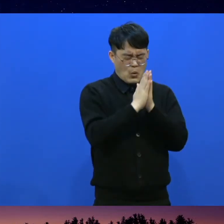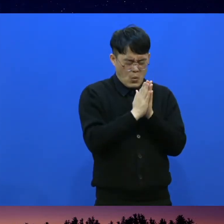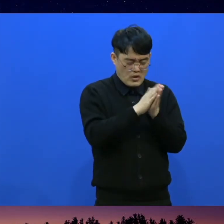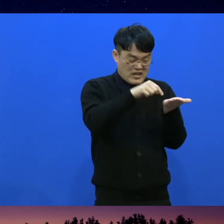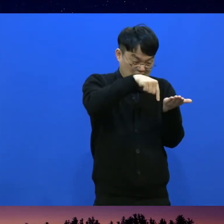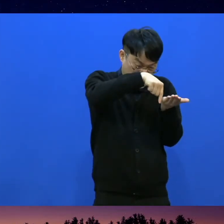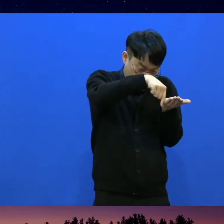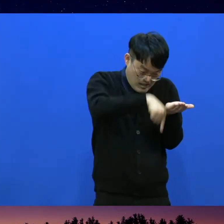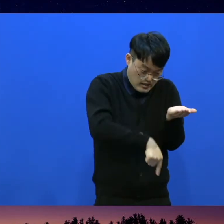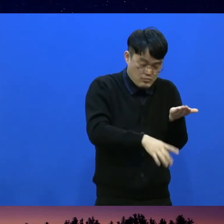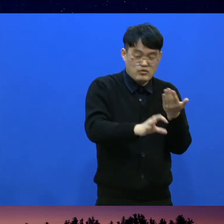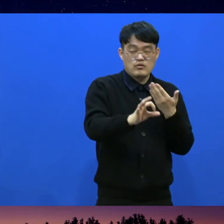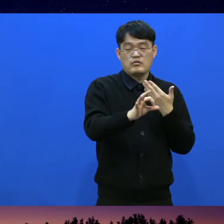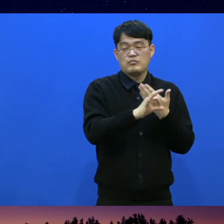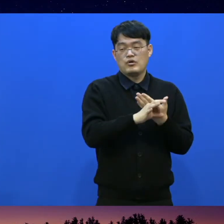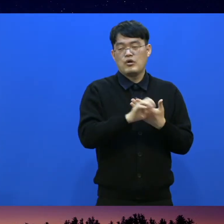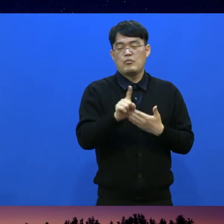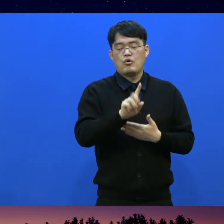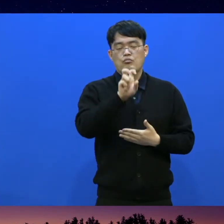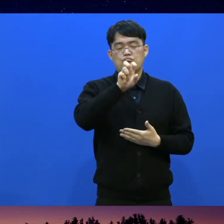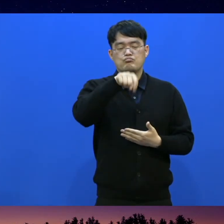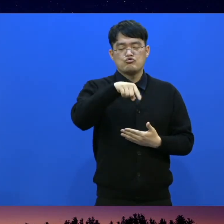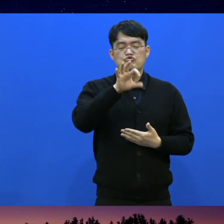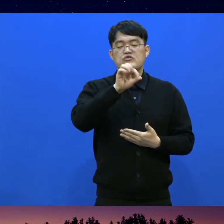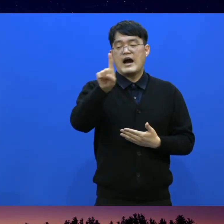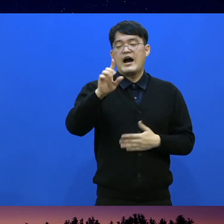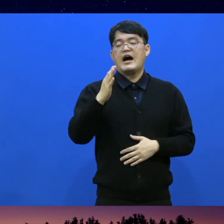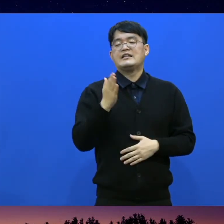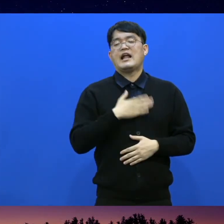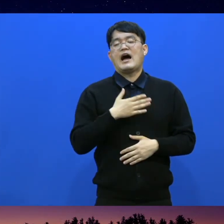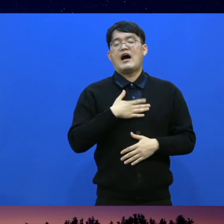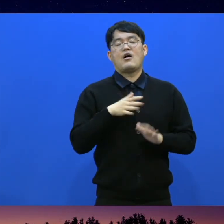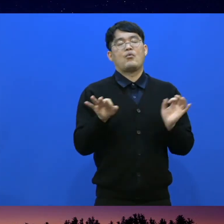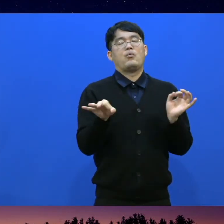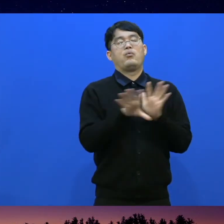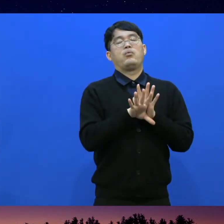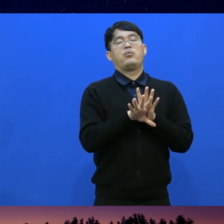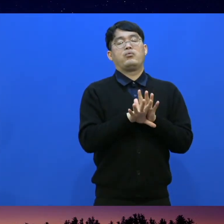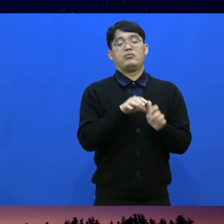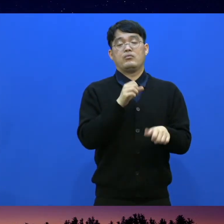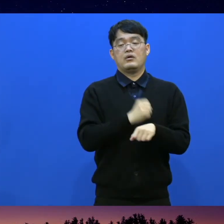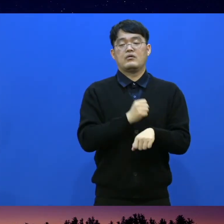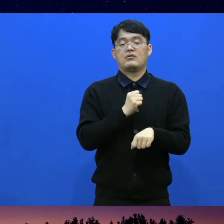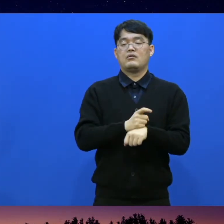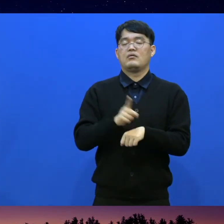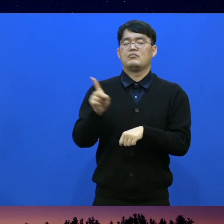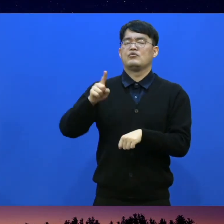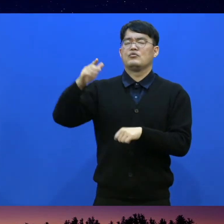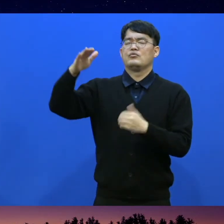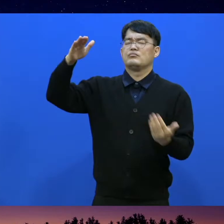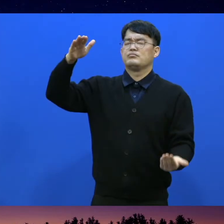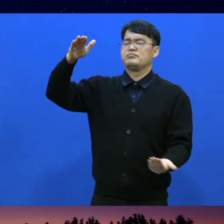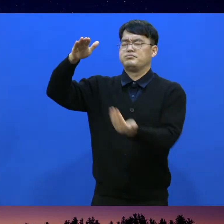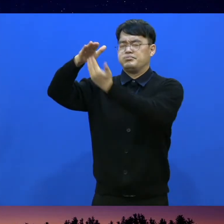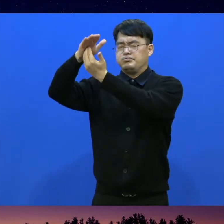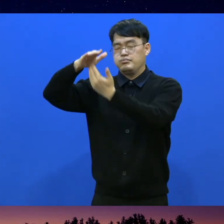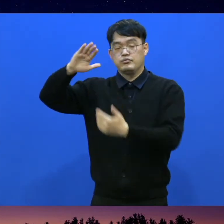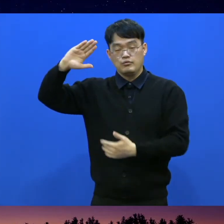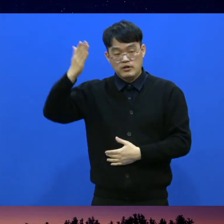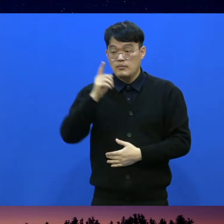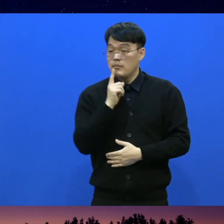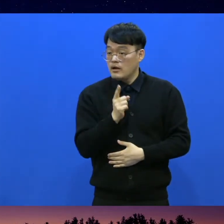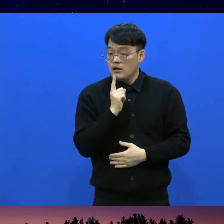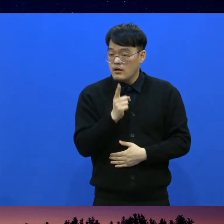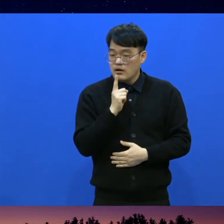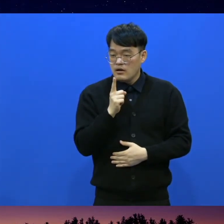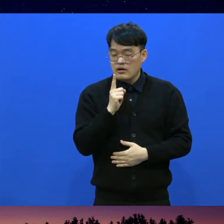어디요? 무아의 경지이래. 무아. 그렇죠? 열반에까지 이르는. 산에 들어가서 돌을 닦고 기도로 수행을